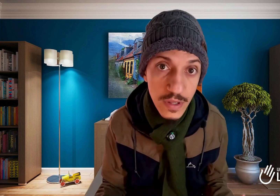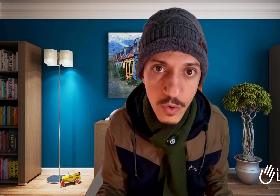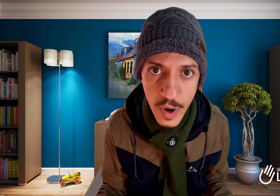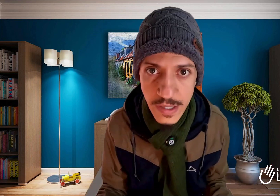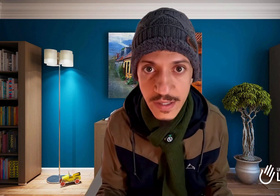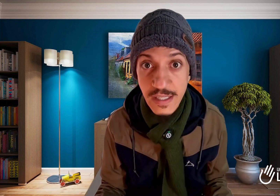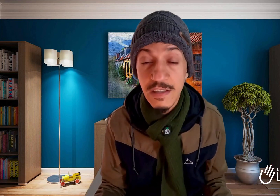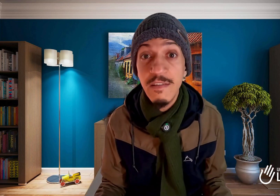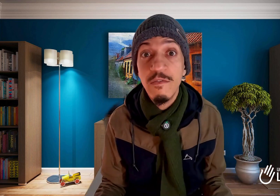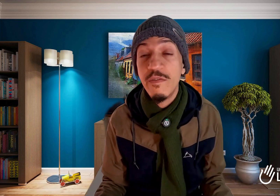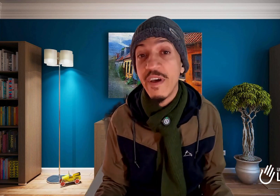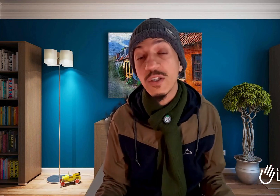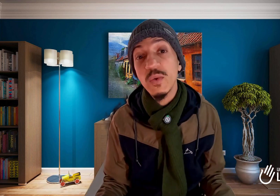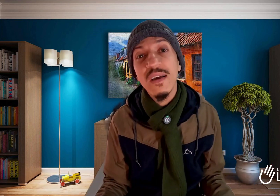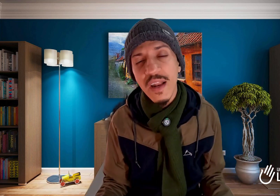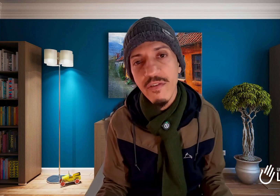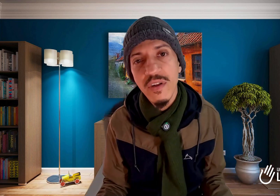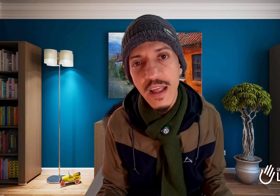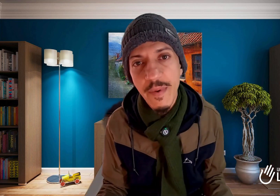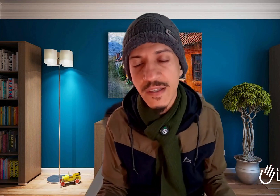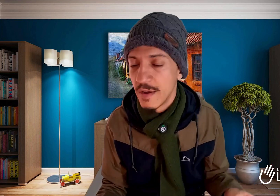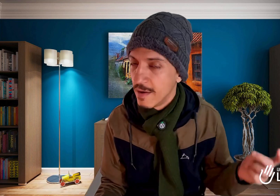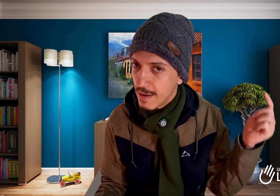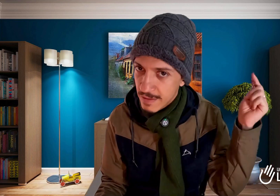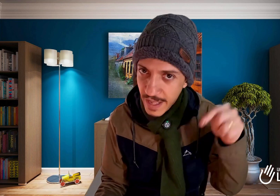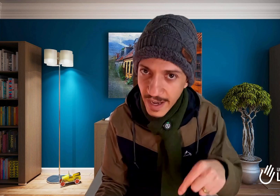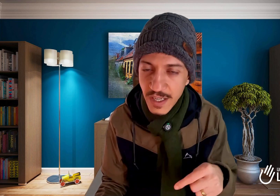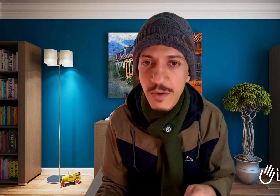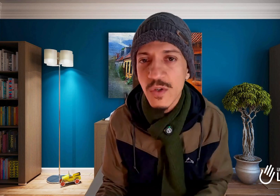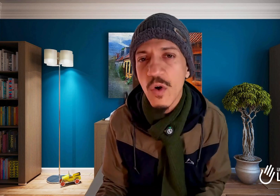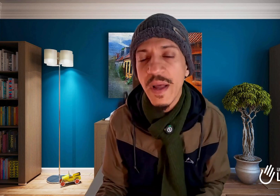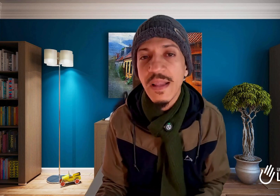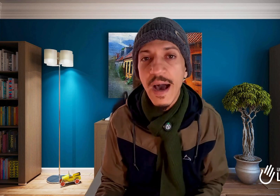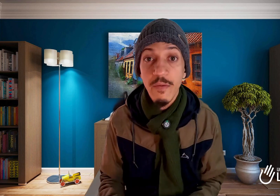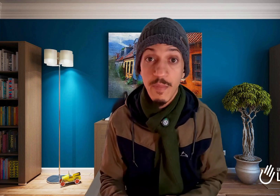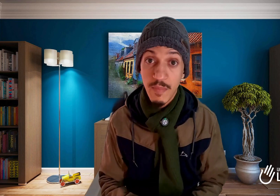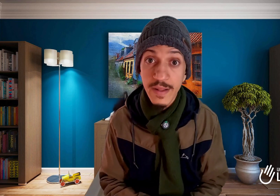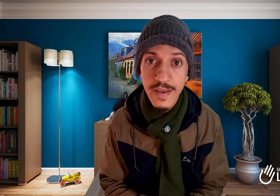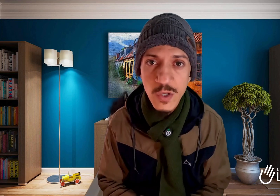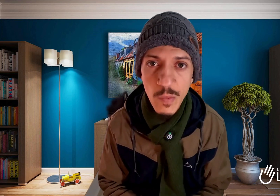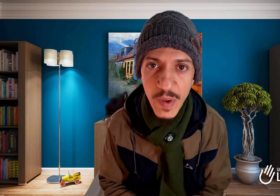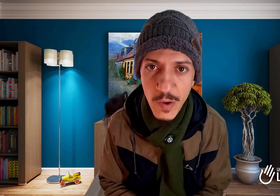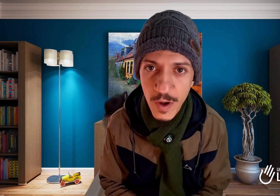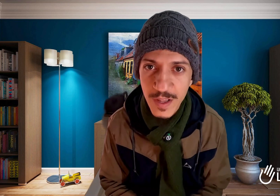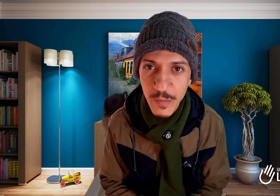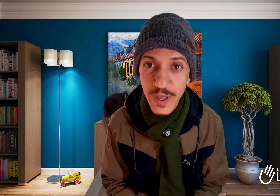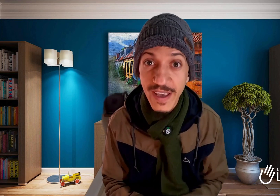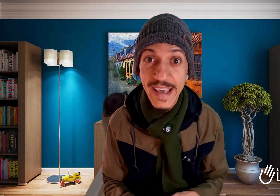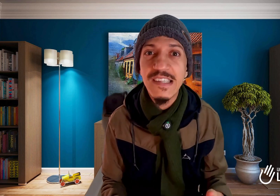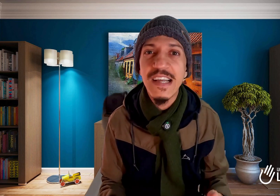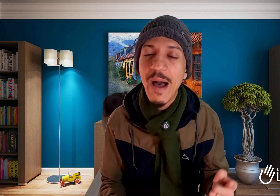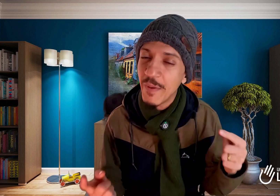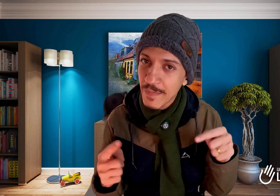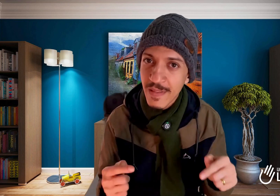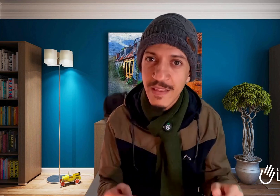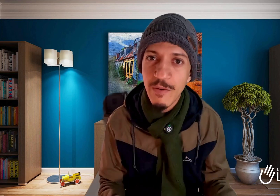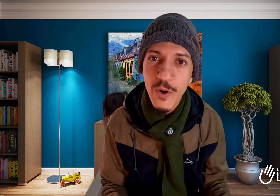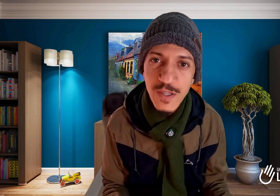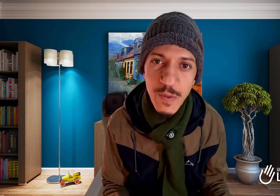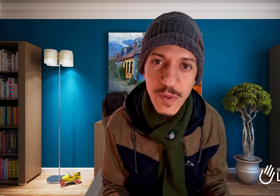coisa desse universo incrível da Libras, deixa aqui o seu comentário, me manda aqui a sua pergunta, porque quem sabe no próximo episódio